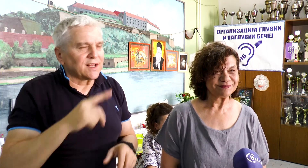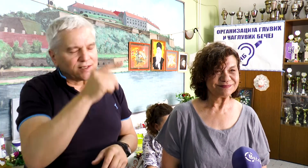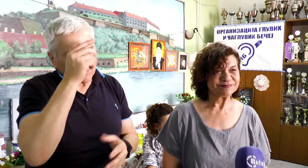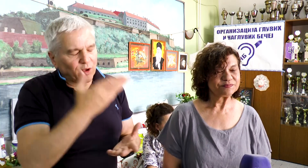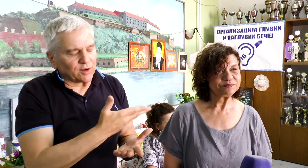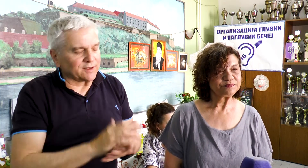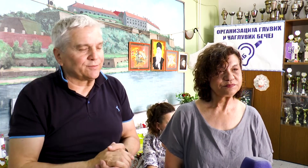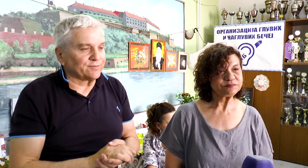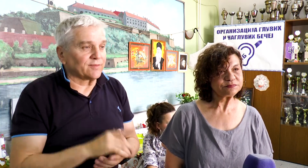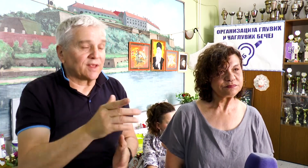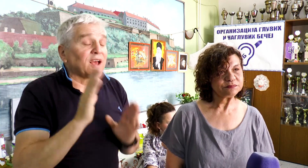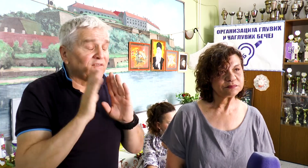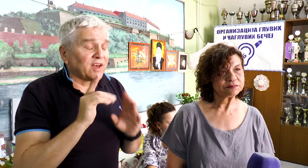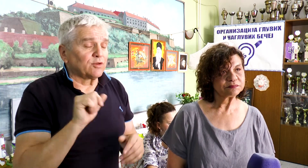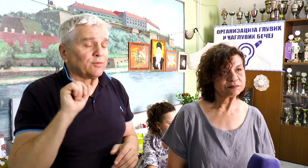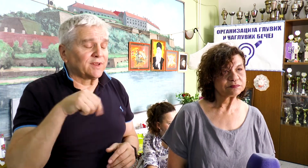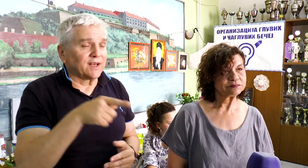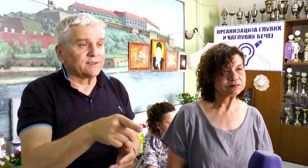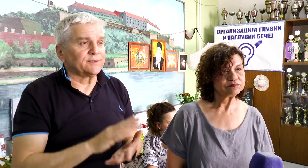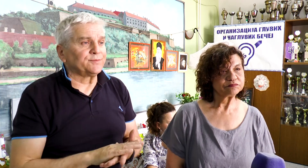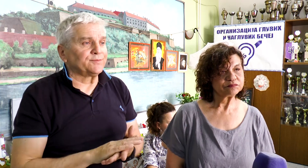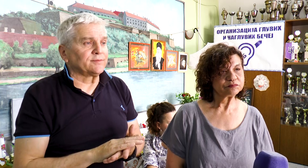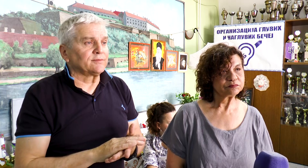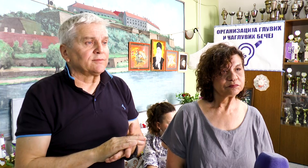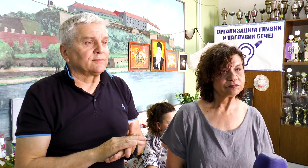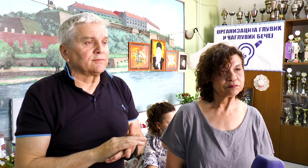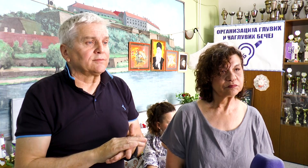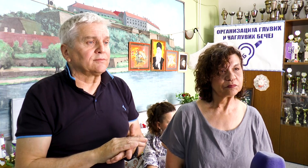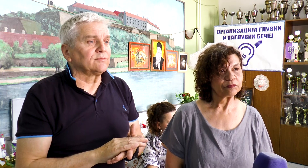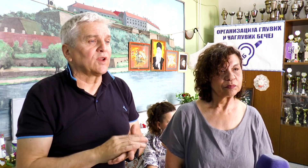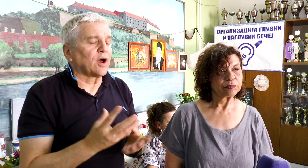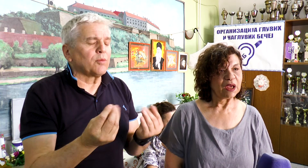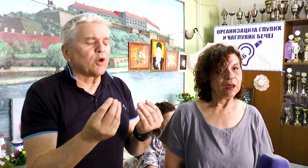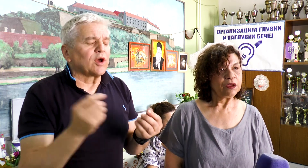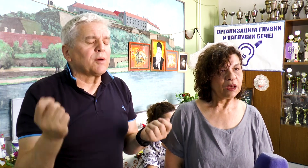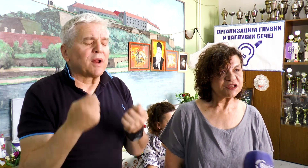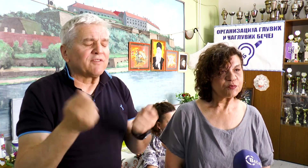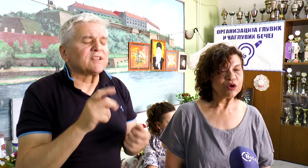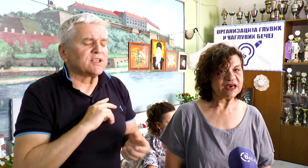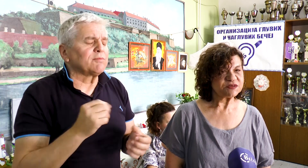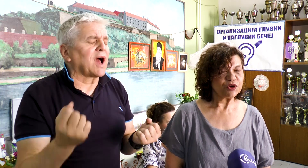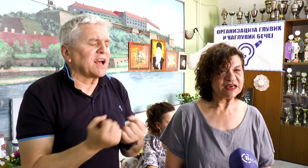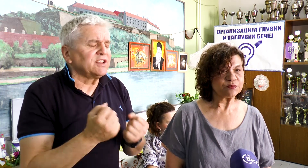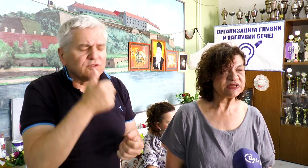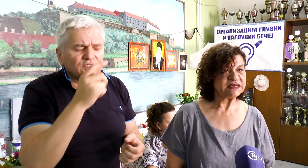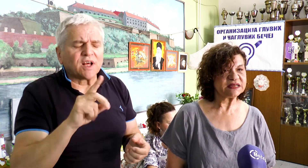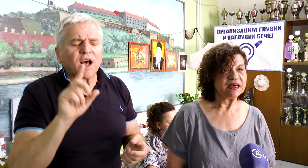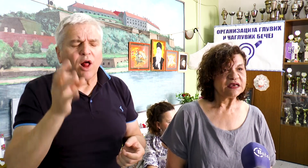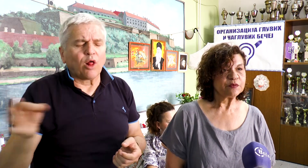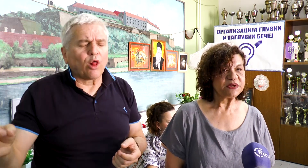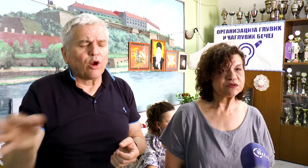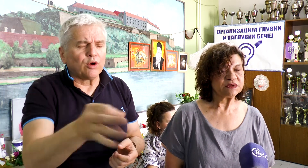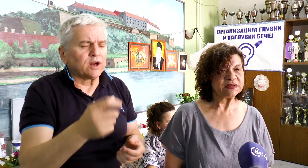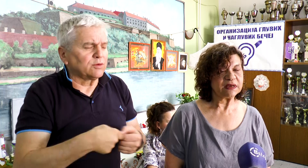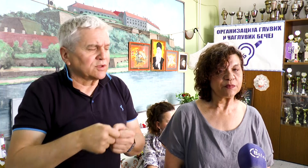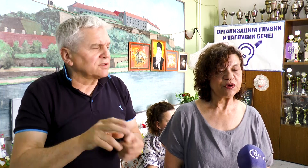svakako. I pretpostavljam da imate, da ste prisutni u brojnim manifestacijama? Jesmo, zaista